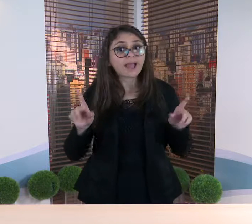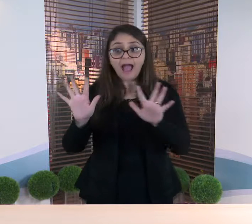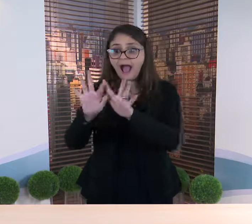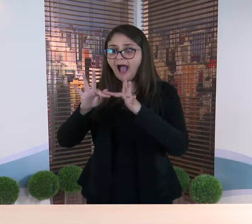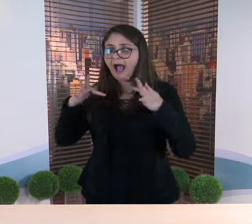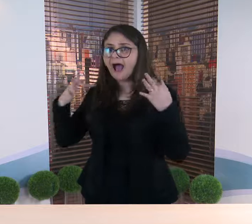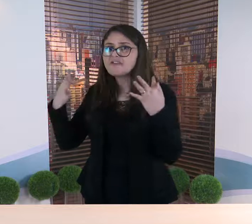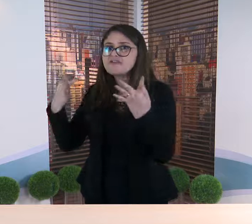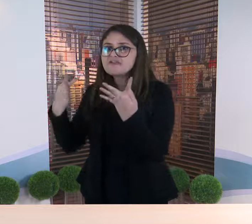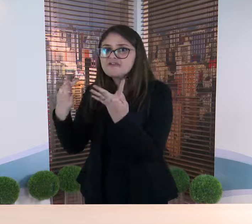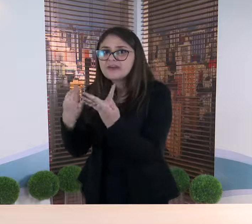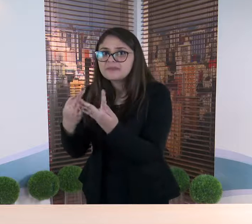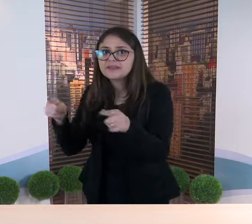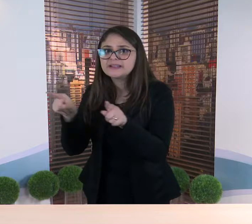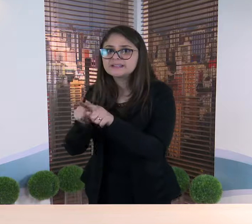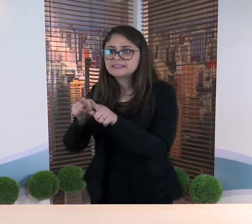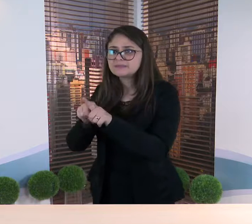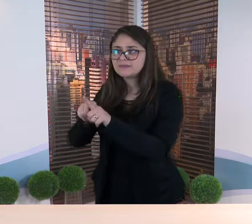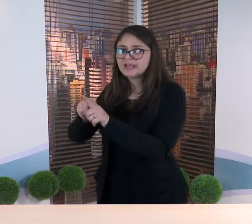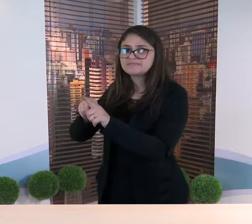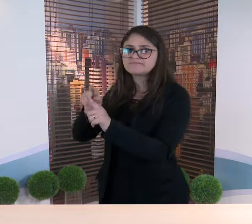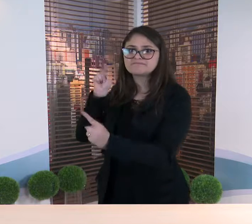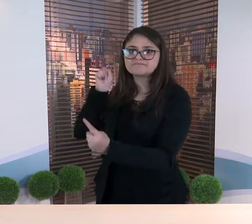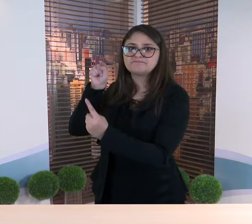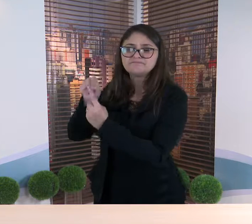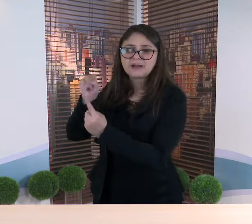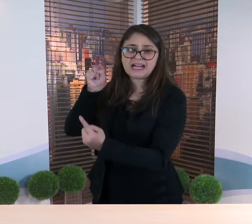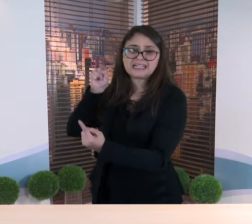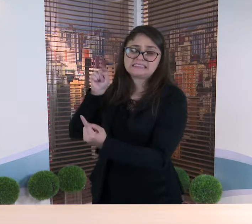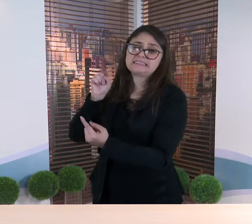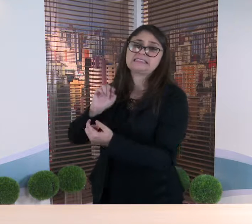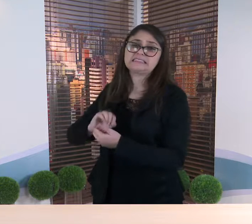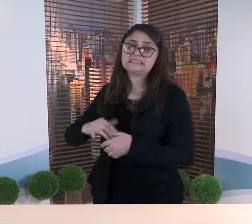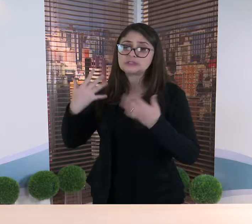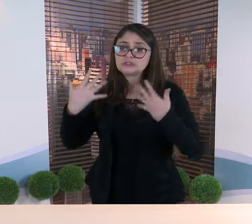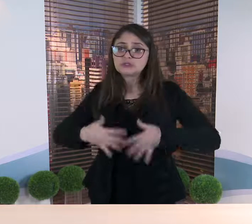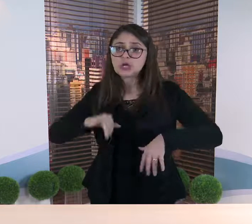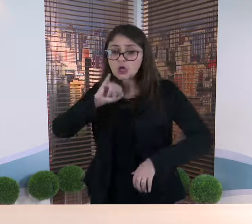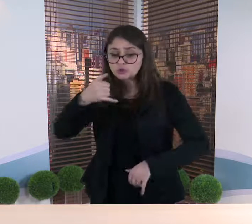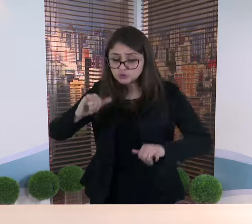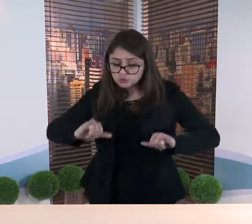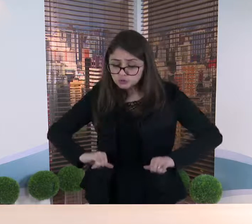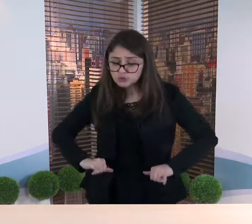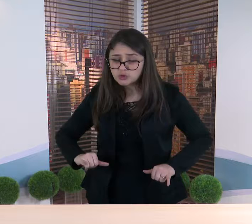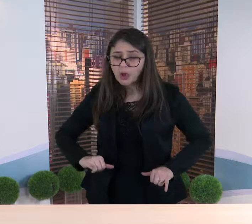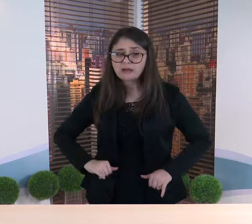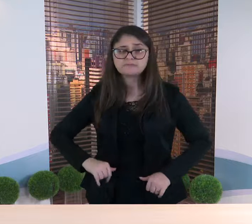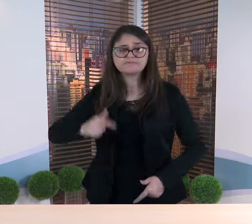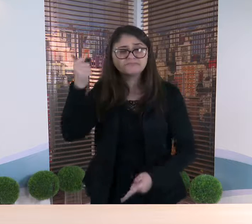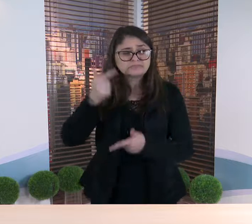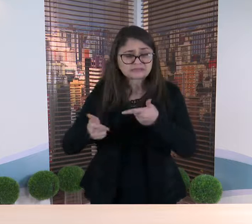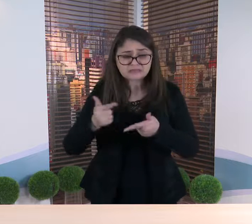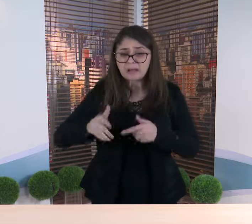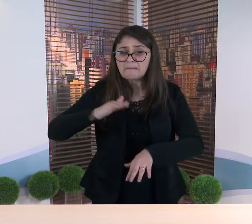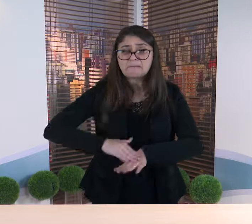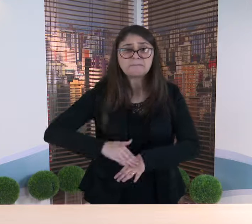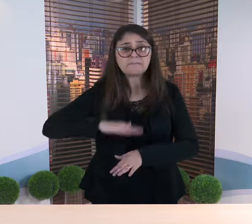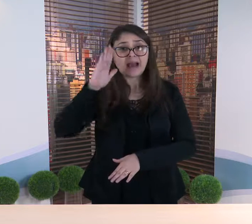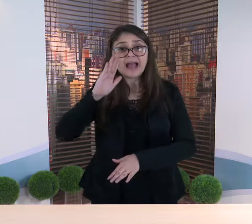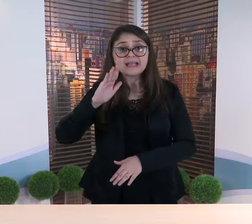a família de Jó é atingida. A tragédia que se abateu sobre Jó é muito catastrófica. Ele perdeu em